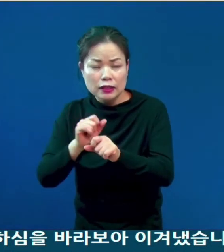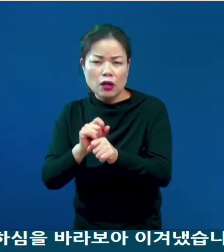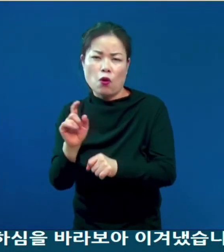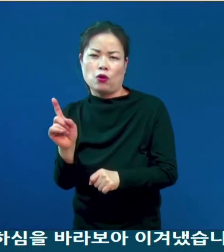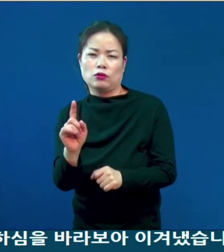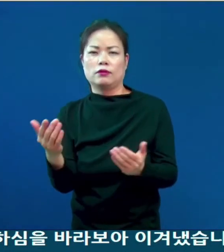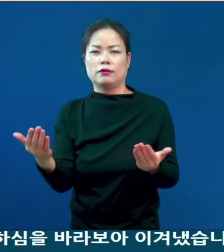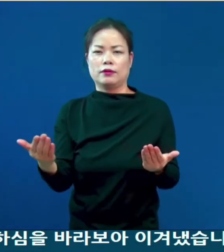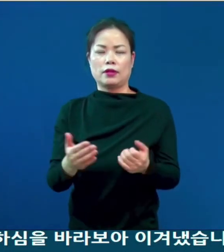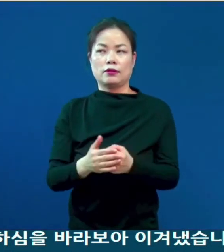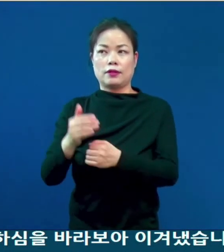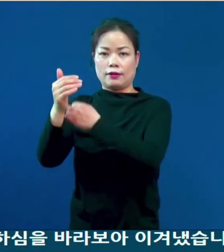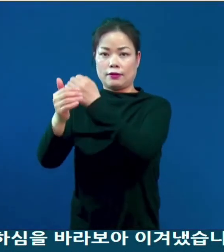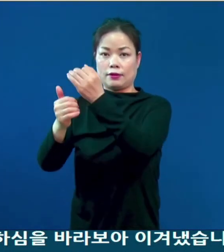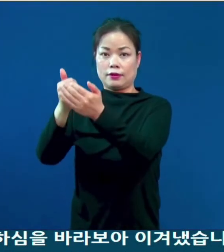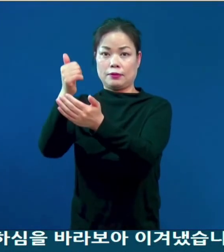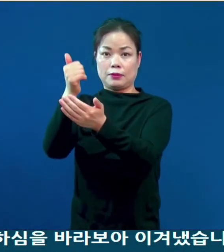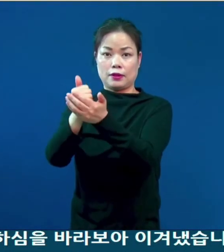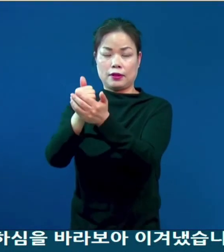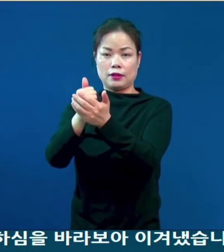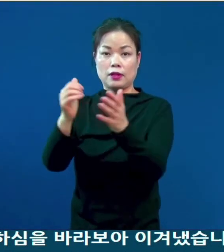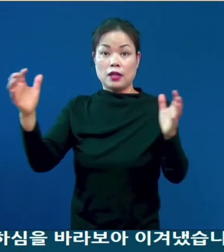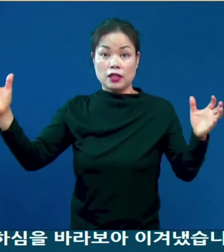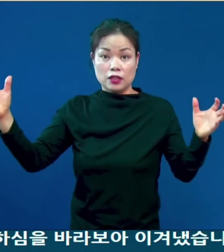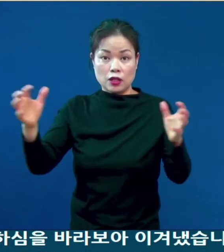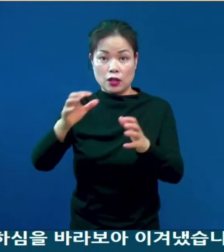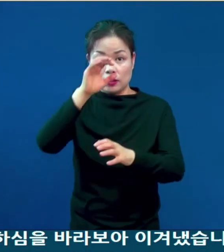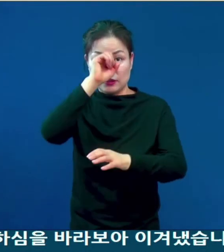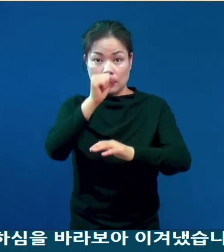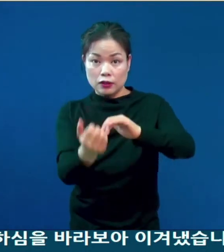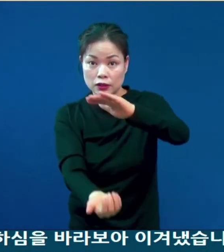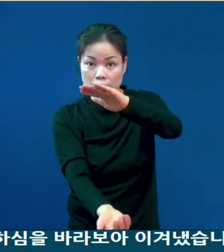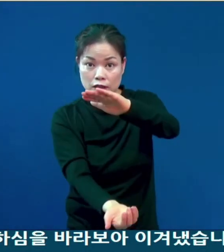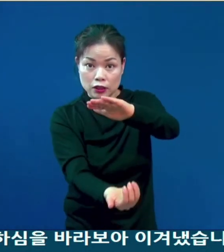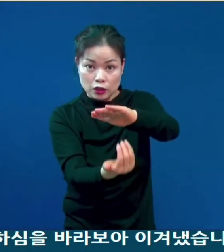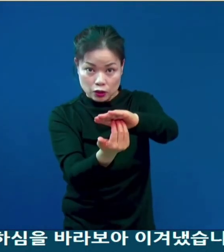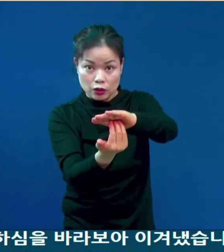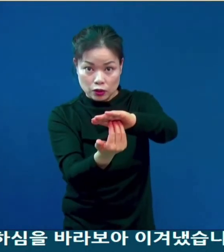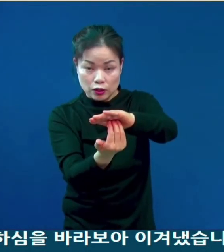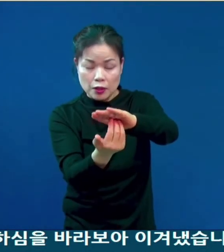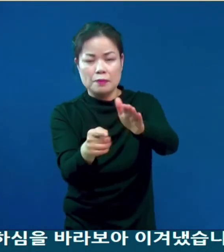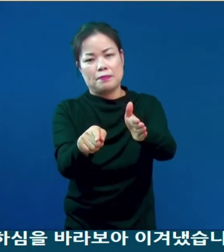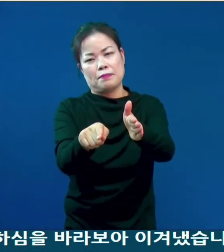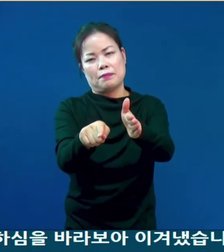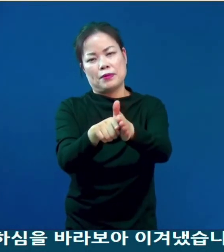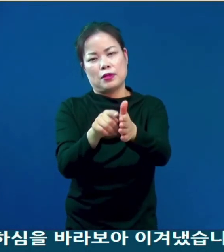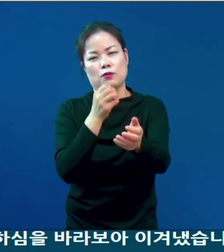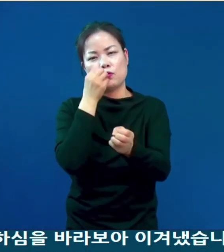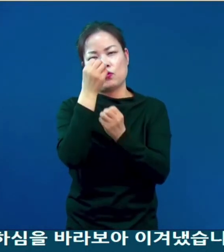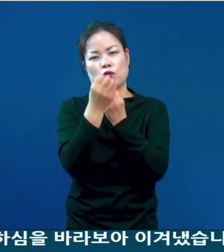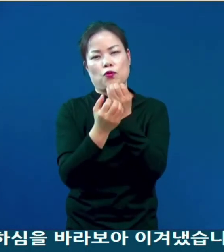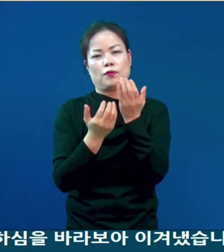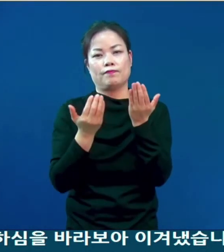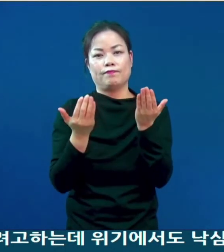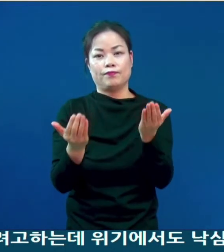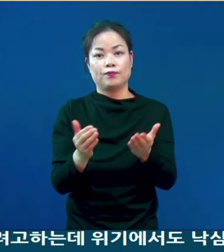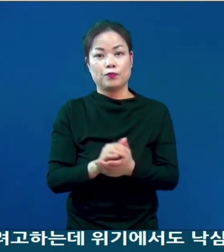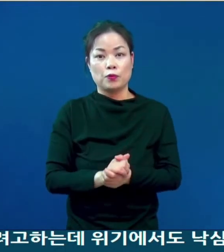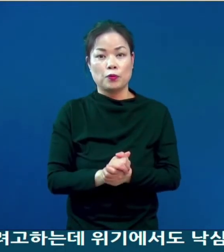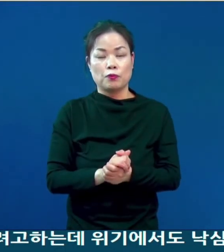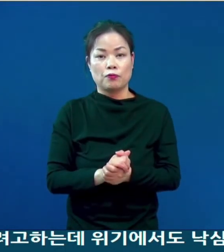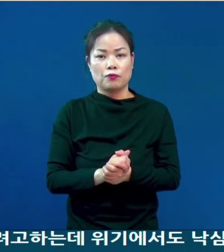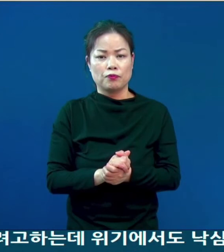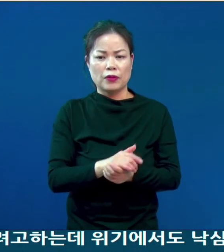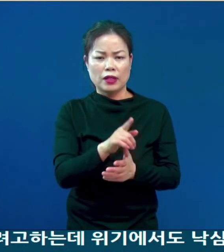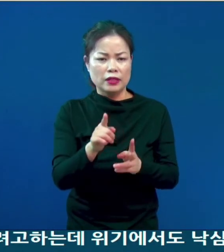어떤 일이라도 하나님은 합력하여 선을 이루게 하실 것이다 라고 하는 믿음의 고백을 하고 있습니다. 욥이 이해할